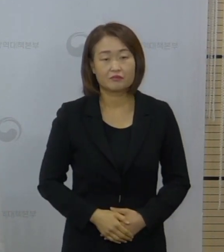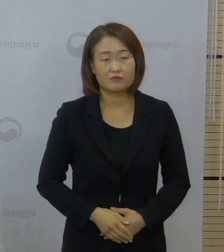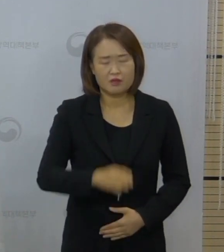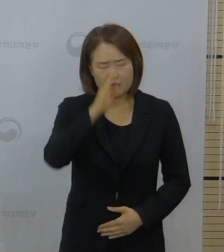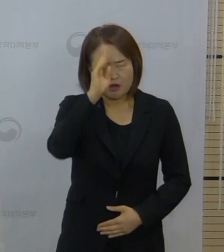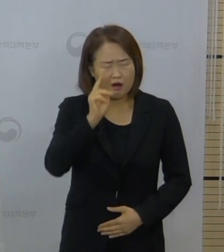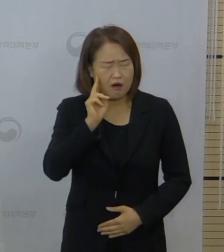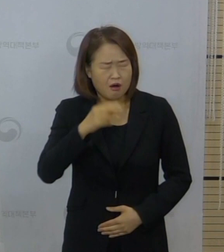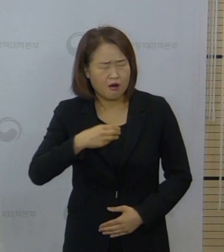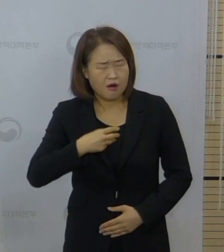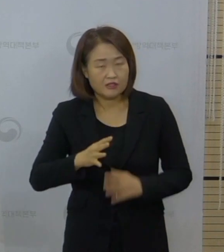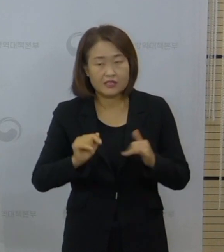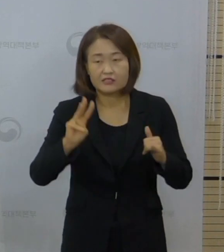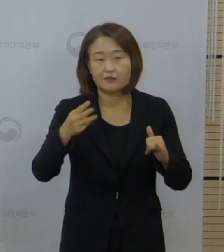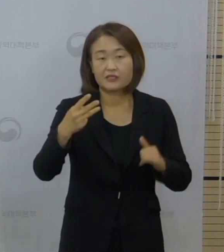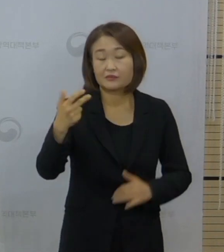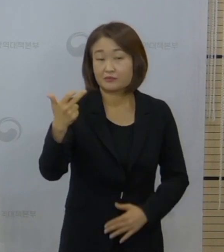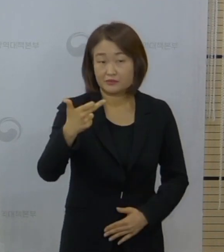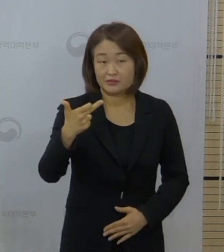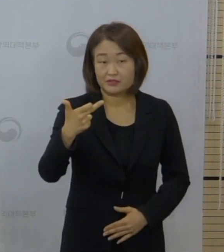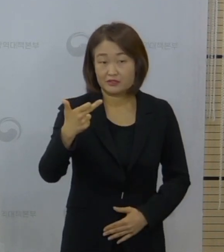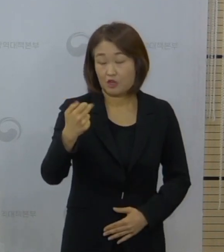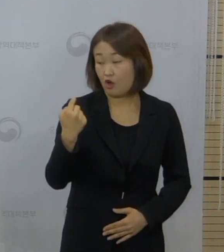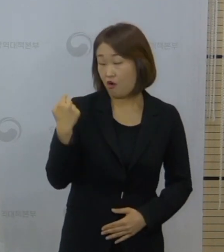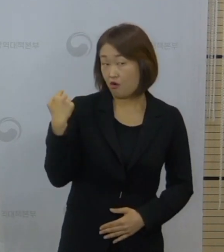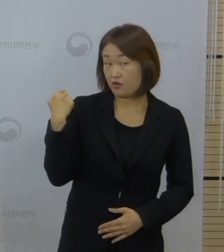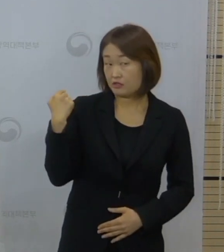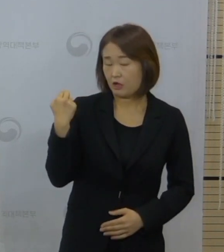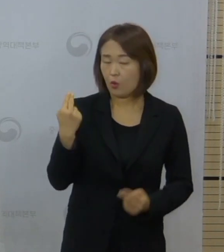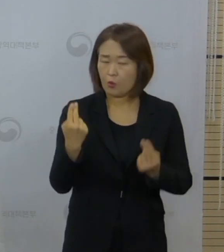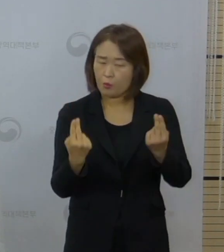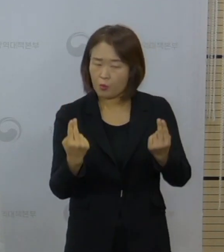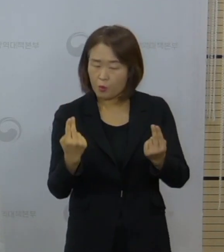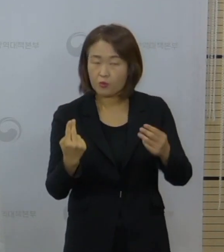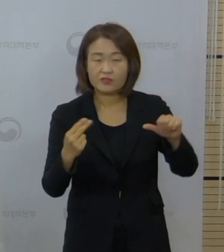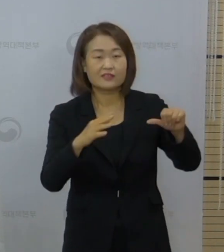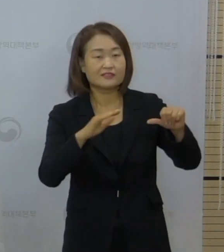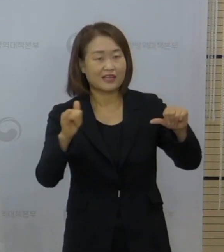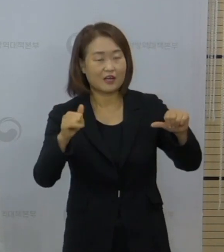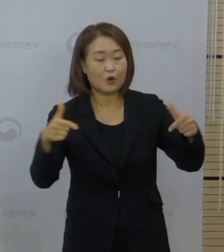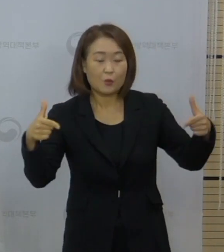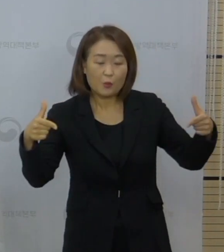위중증 환자는 317명으로 어제보다 5명 감소했습니다.